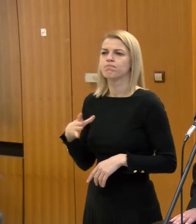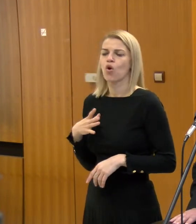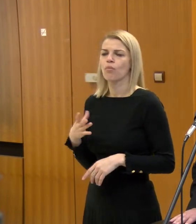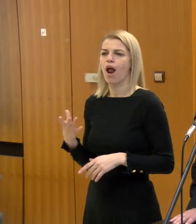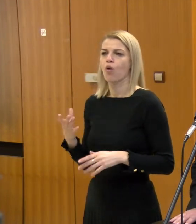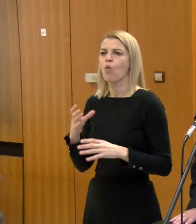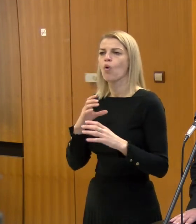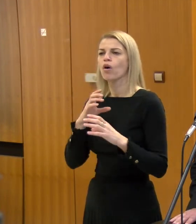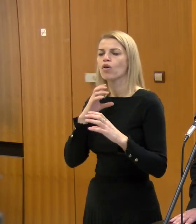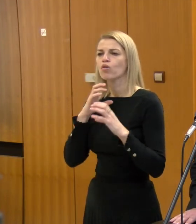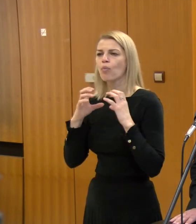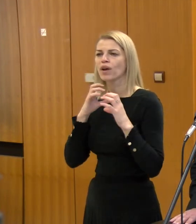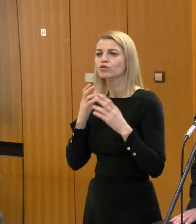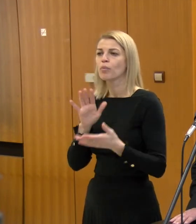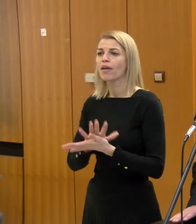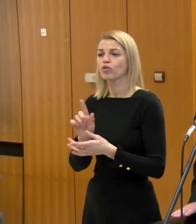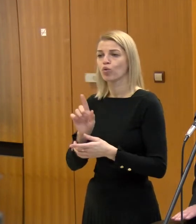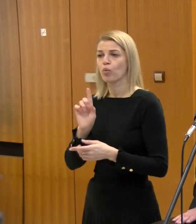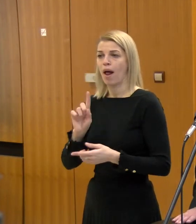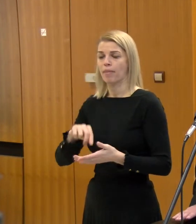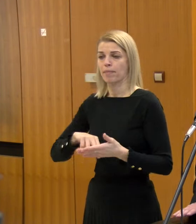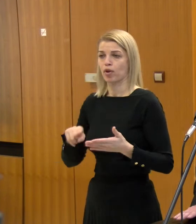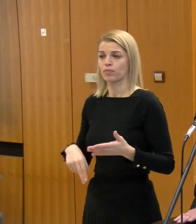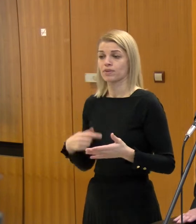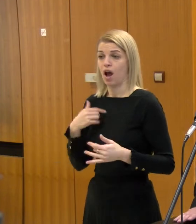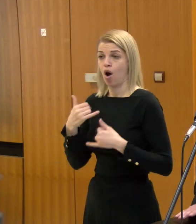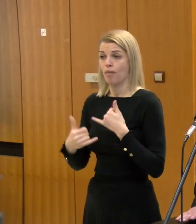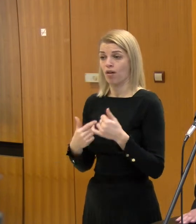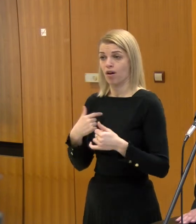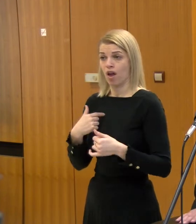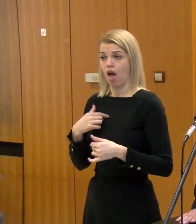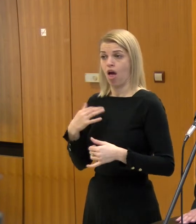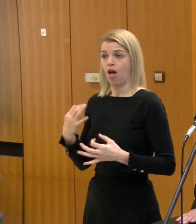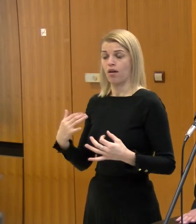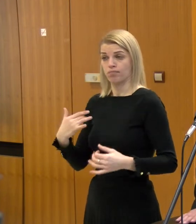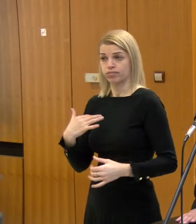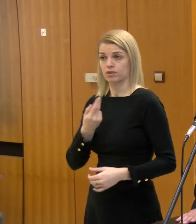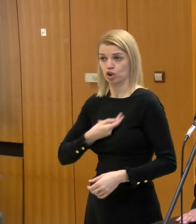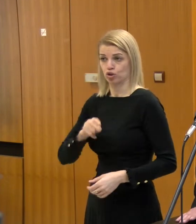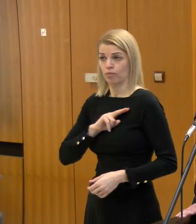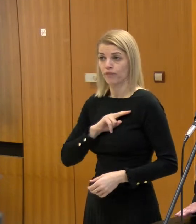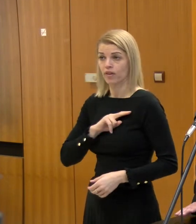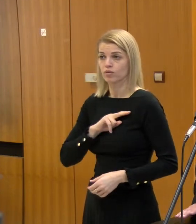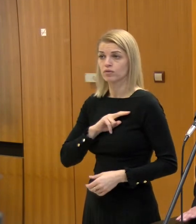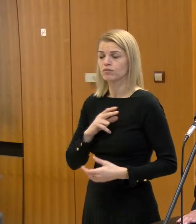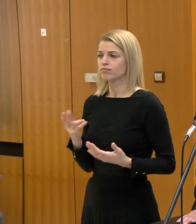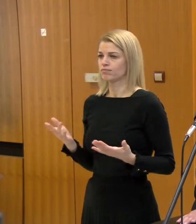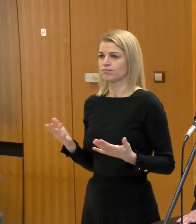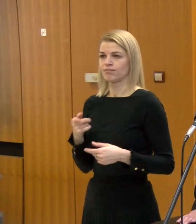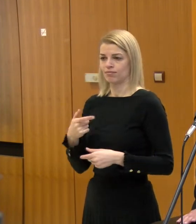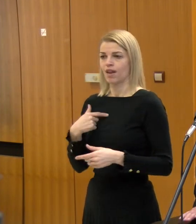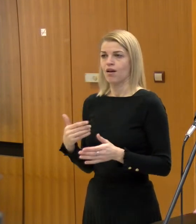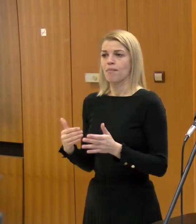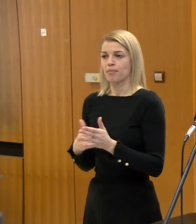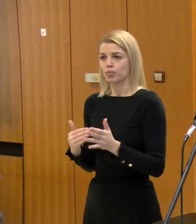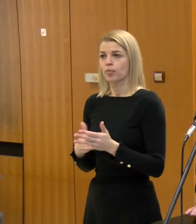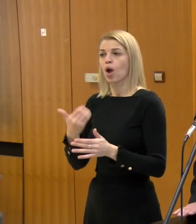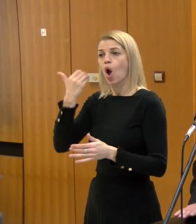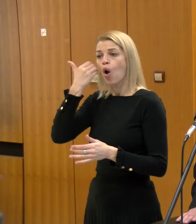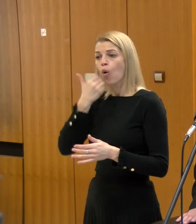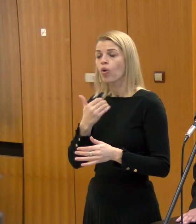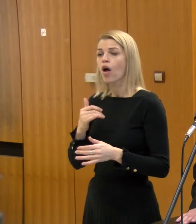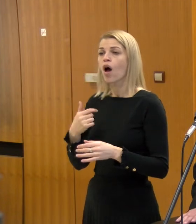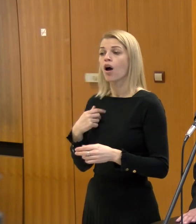materiál, ktorý má podpísať. Ja opakujem, že ak mám prevziať za niečo zodpovednosť, tak potreboval som ľuďom už